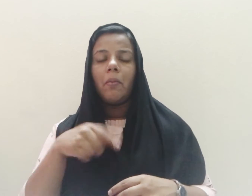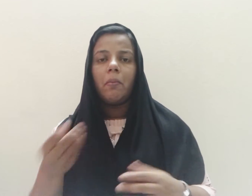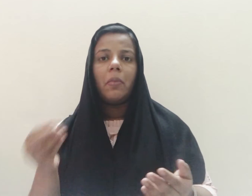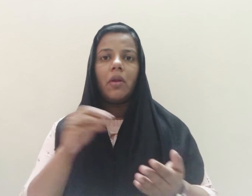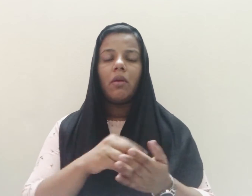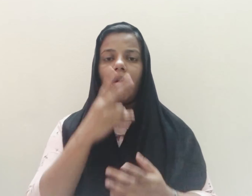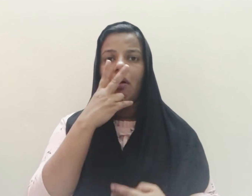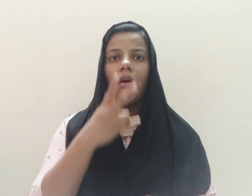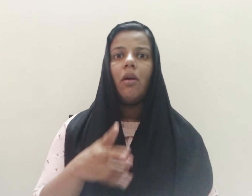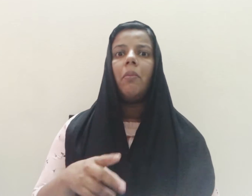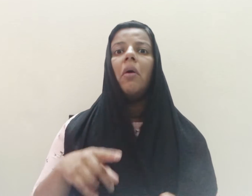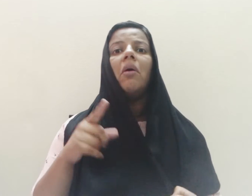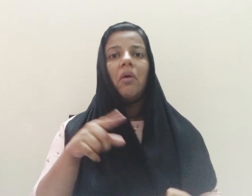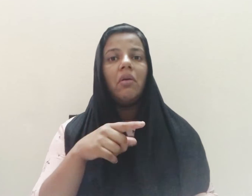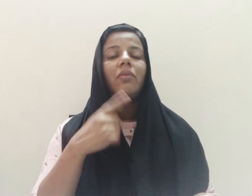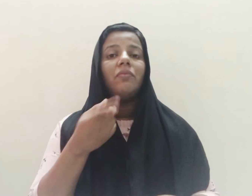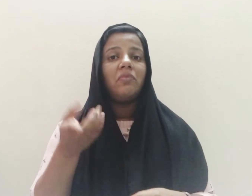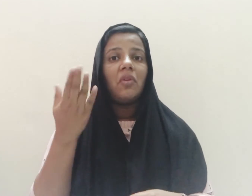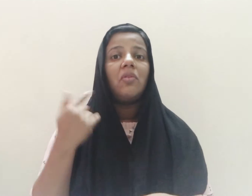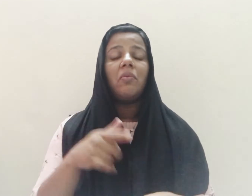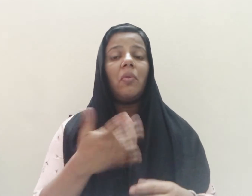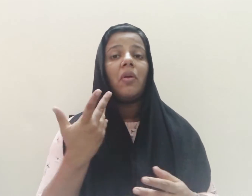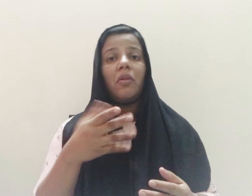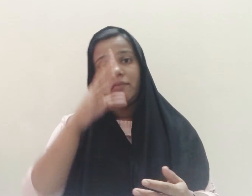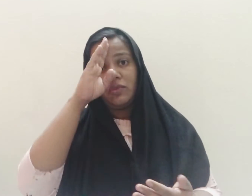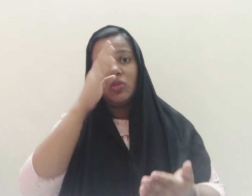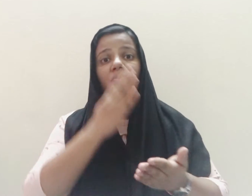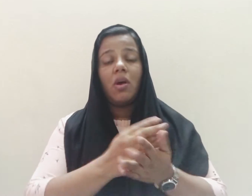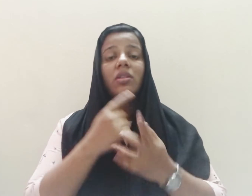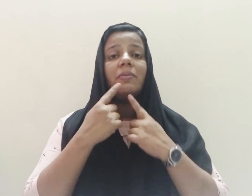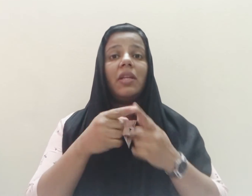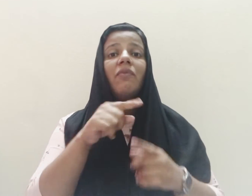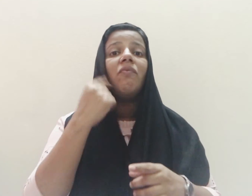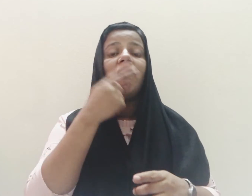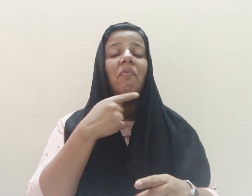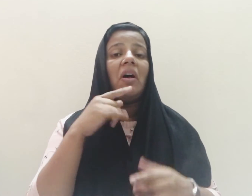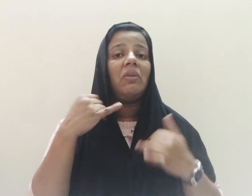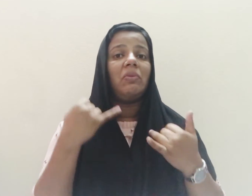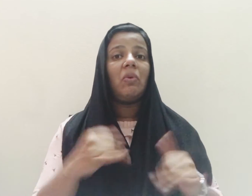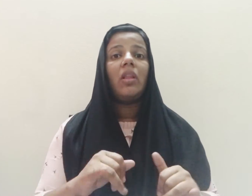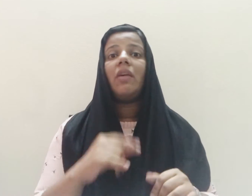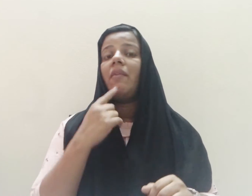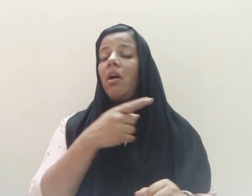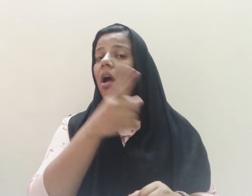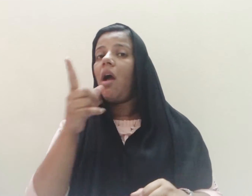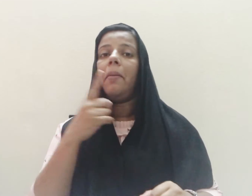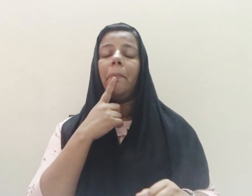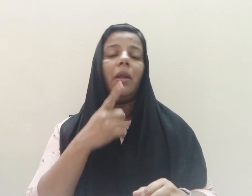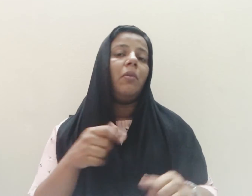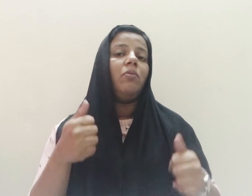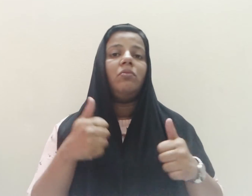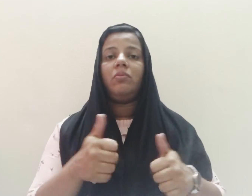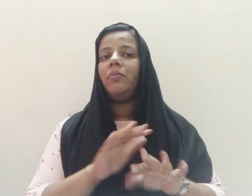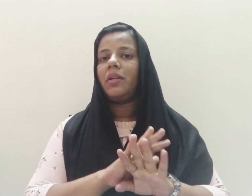നമ്മളെ കാണും. നമ്മൾ അവർ പോയിരുന്ന് പറയും, കാരണം ഇവർ വലിയ വിശ്വാസികളാണെന്ന് പറയുന്നത് ഇവരുടെ വായിൽ നിന്ന് വരുന്ന വാക്കുകൾ കേട്ടോ. അപ്പോൾ ആമേൻ,